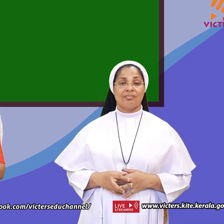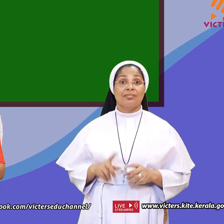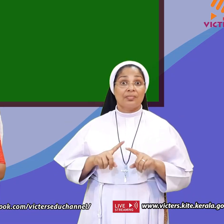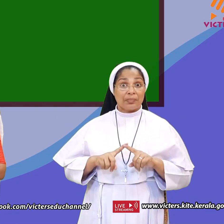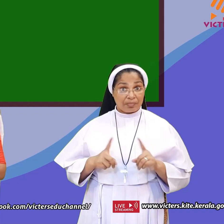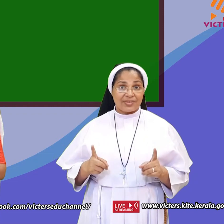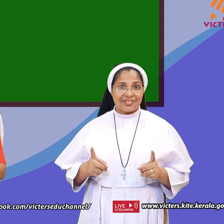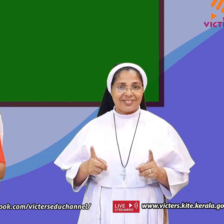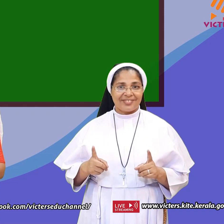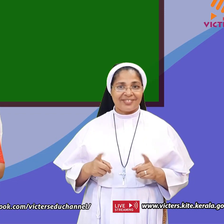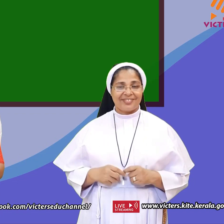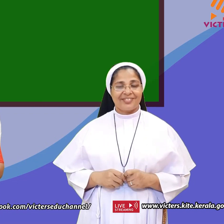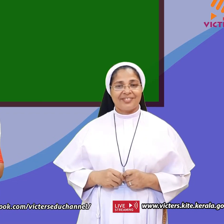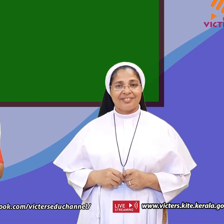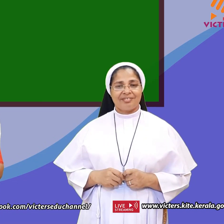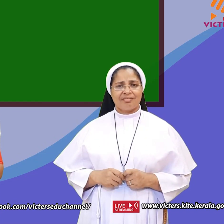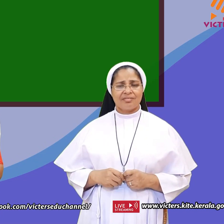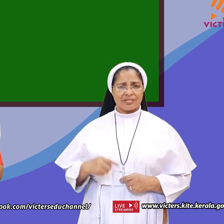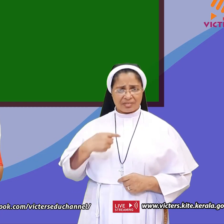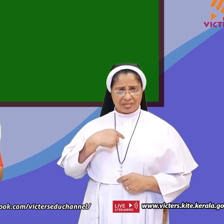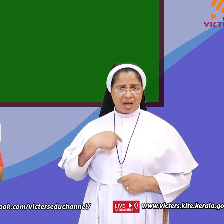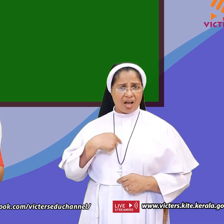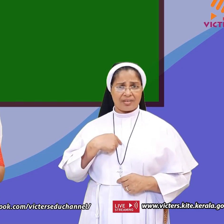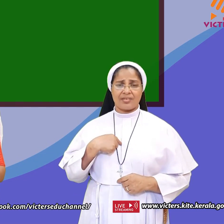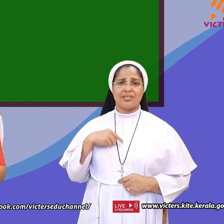എന്നാൽ താൻ ആ പാത്രങ്ങൾ